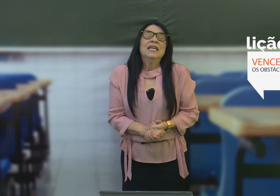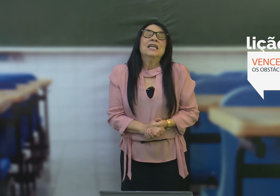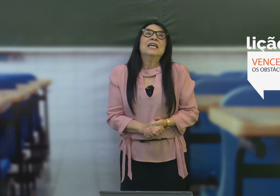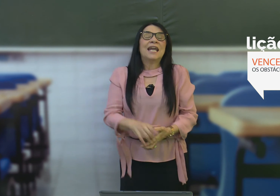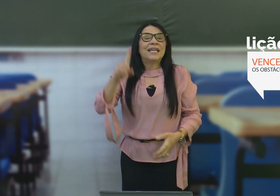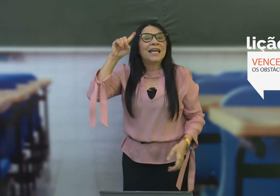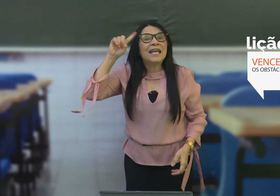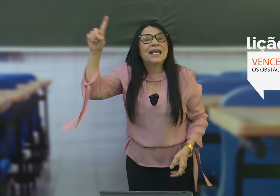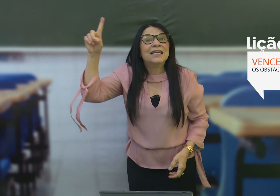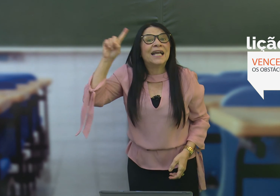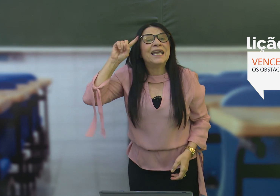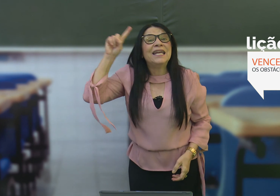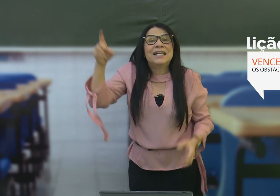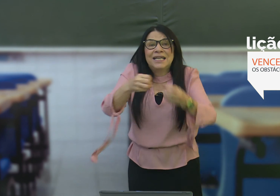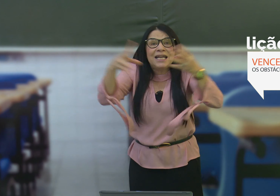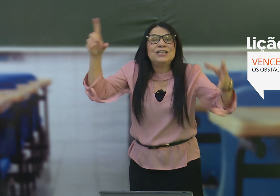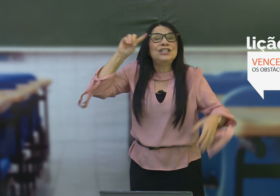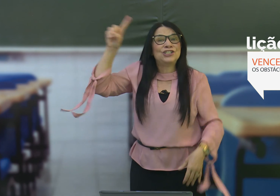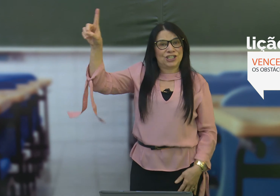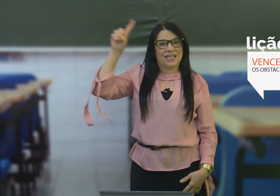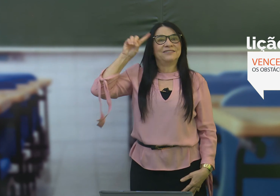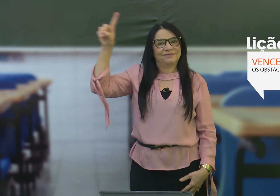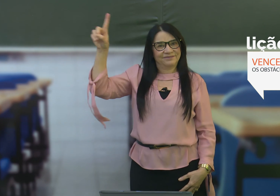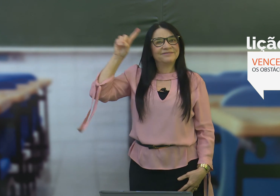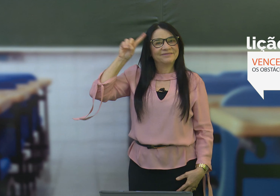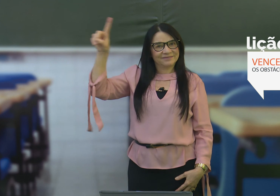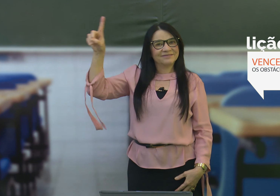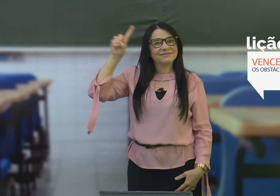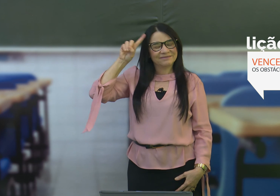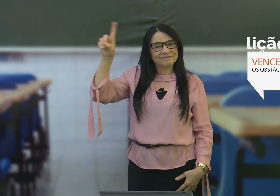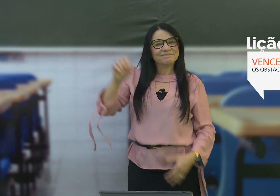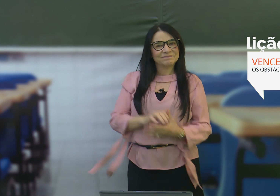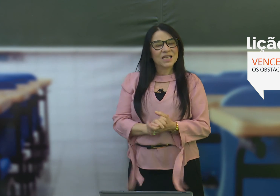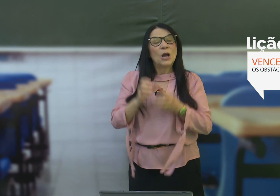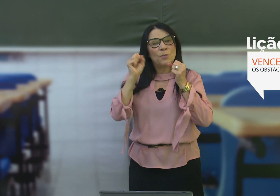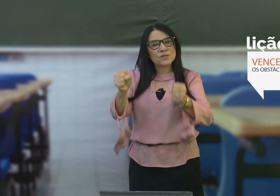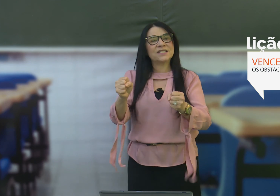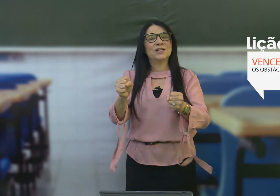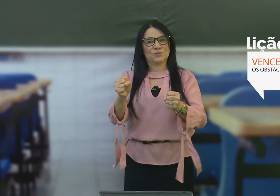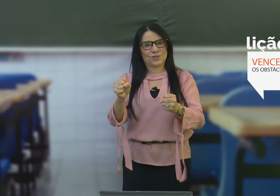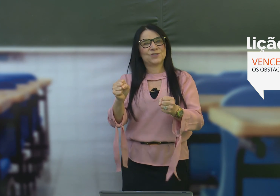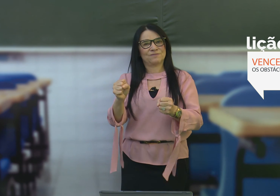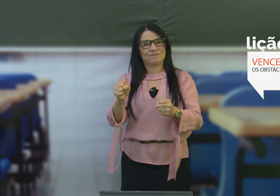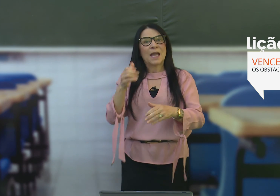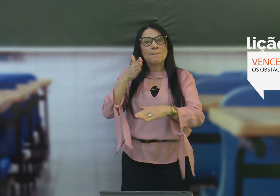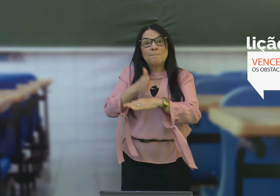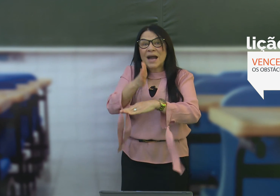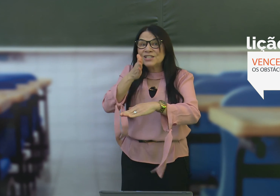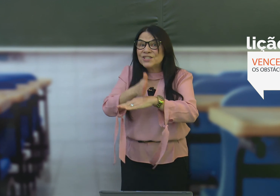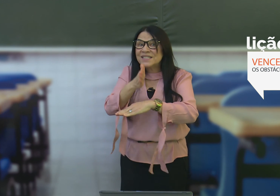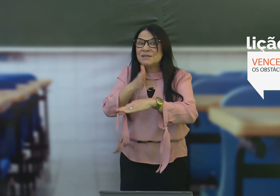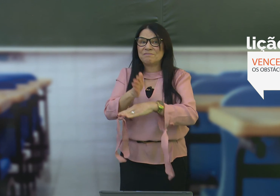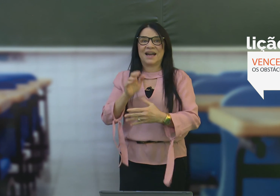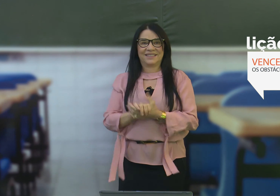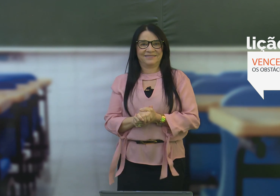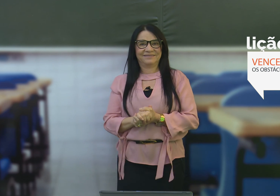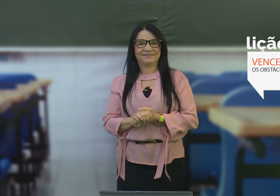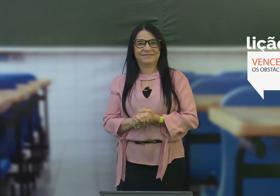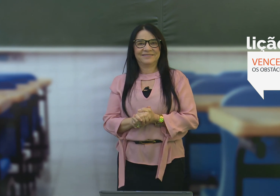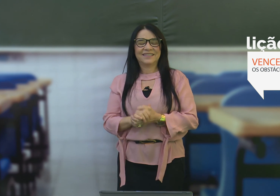E naquele grande dia, possamos participar